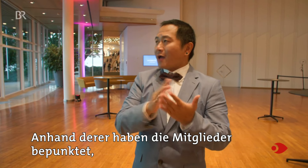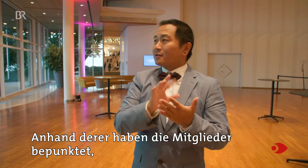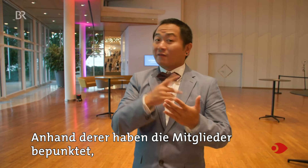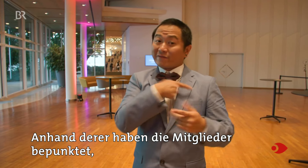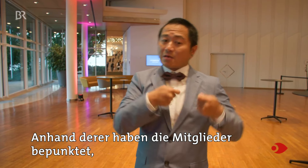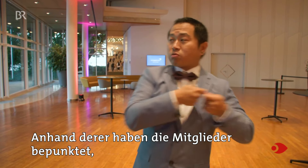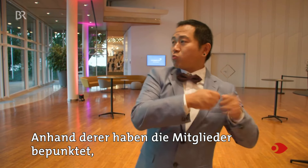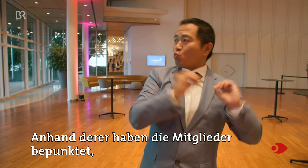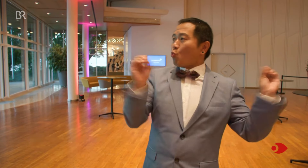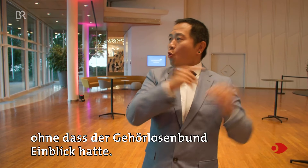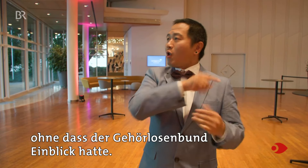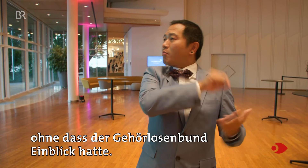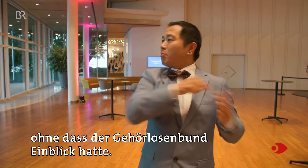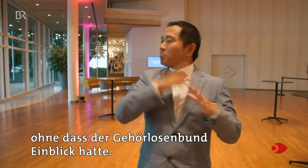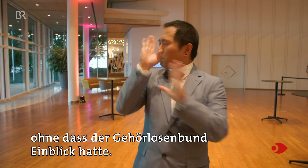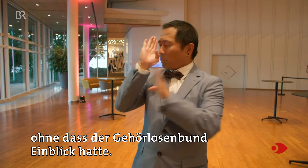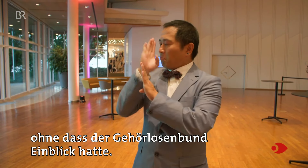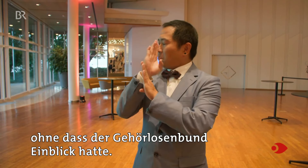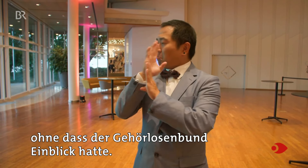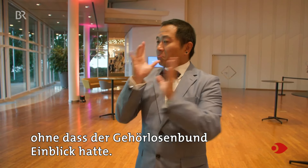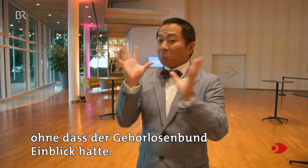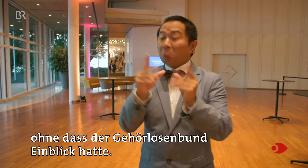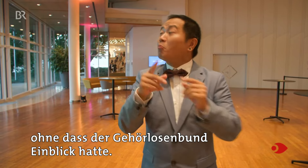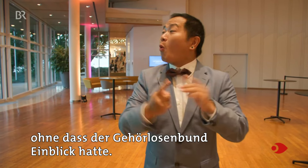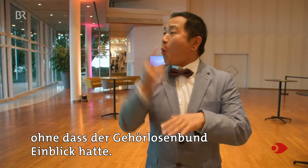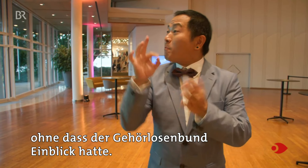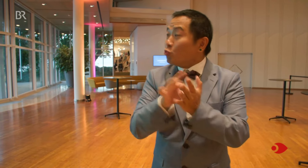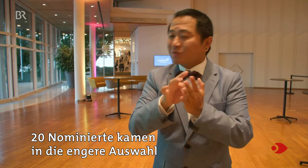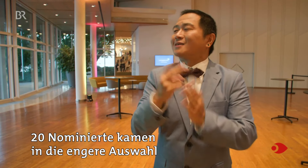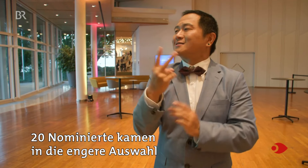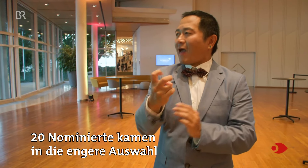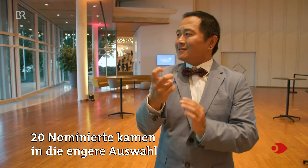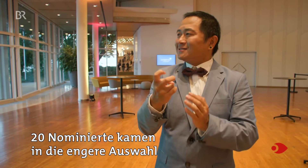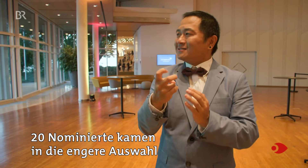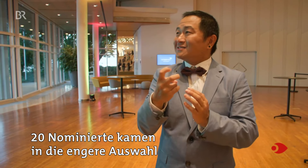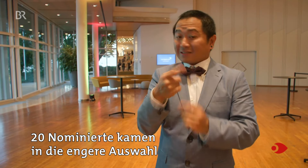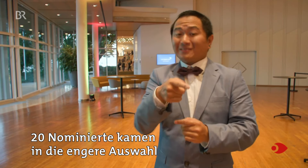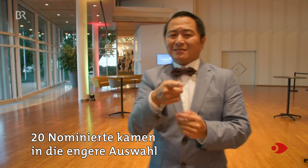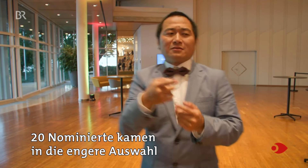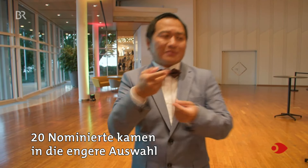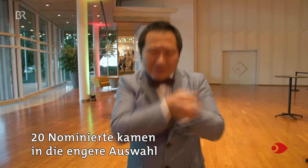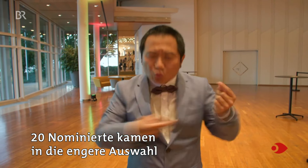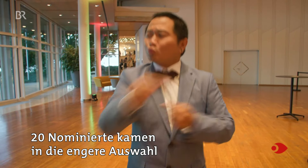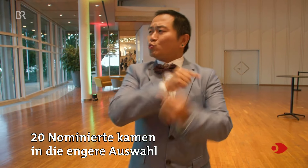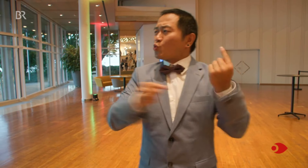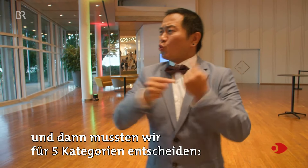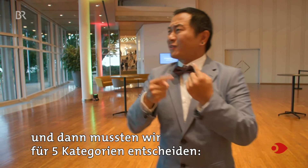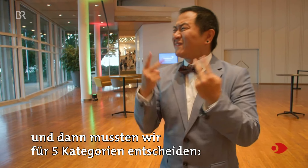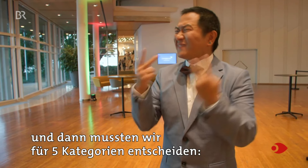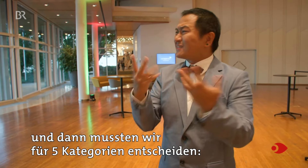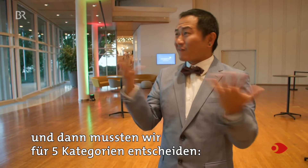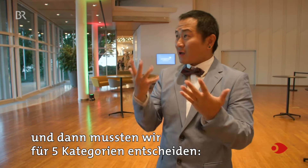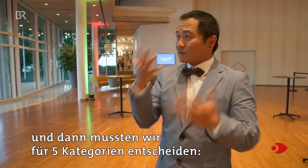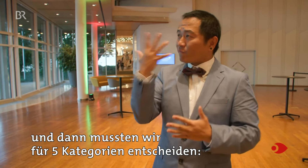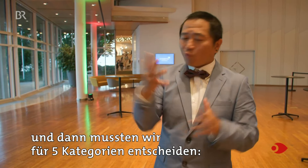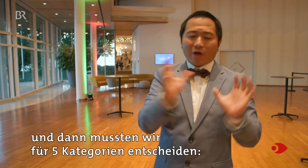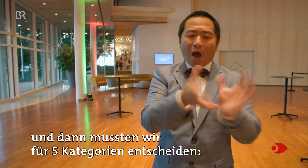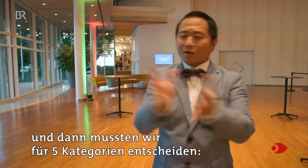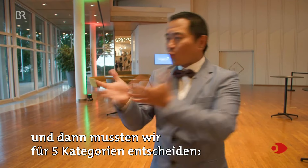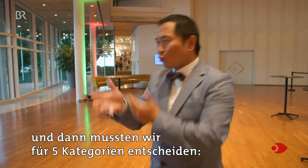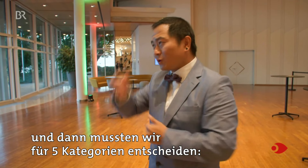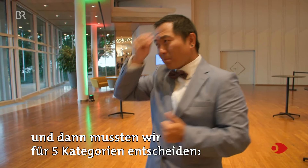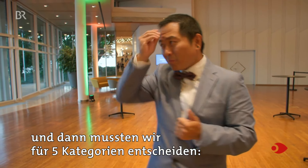haben die Mitglieder bepunktet, ohne dass der Gehörlosenbund Einblick hatte. 20 Nominierte kamen in die engere Auswahl. Und dann mussten wir für